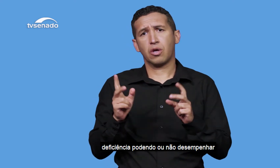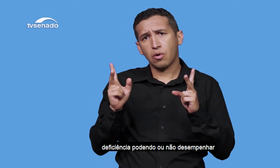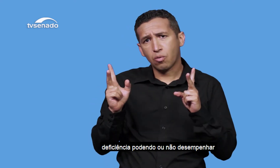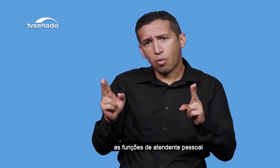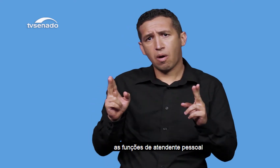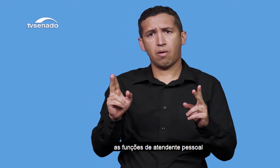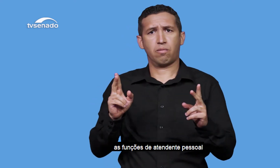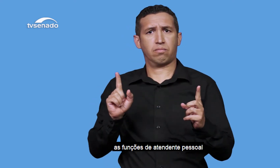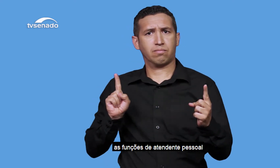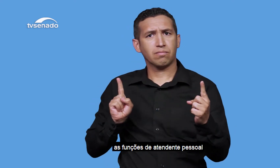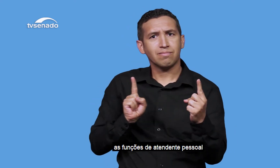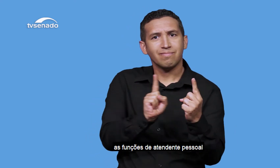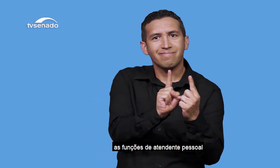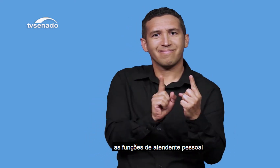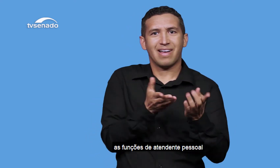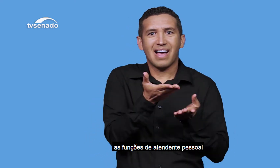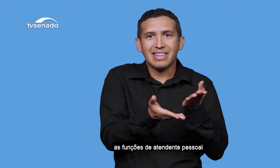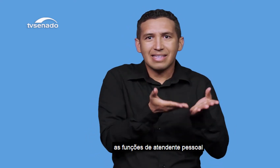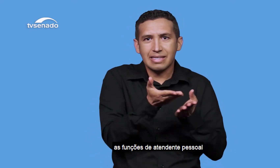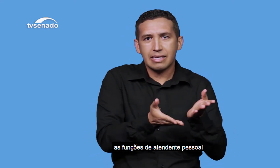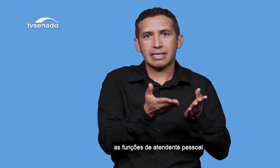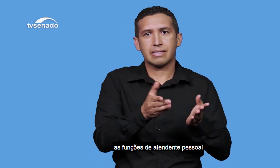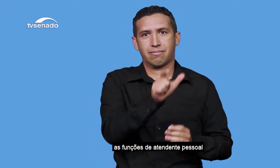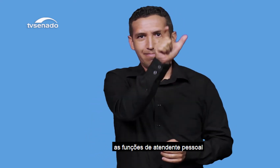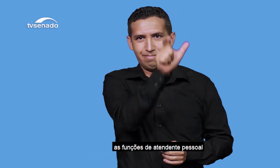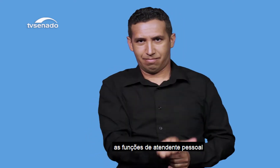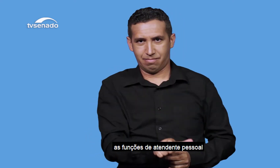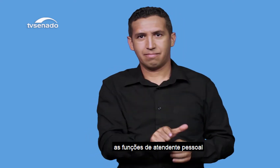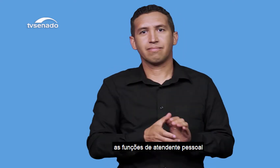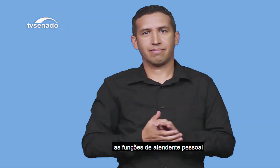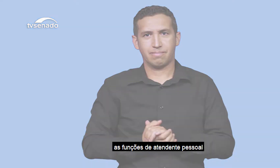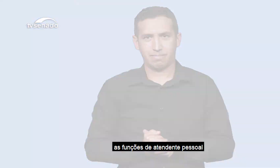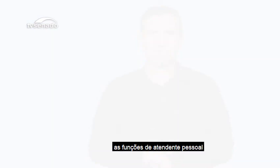desempenhar as funções de atendente pessoal